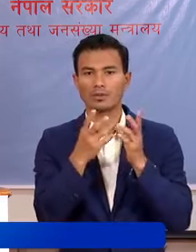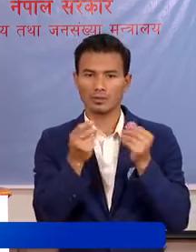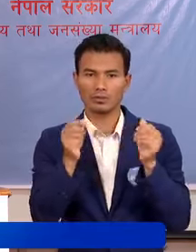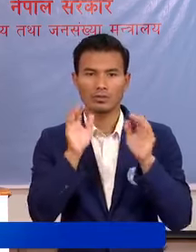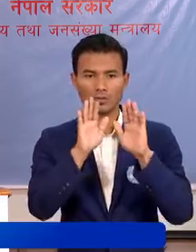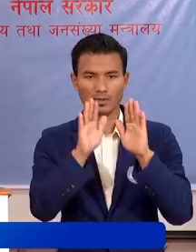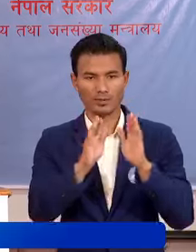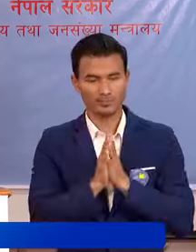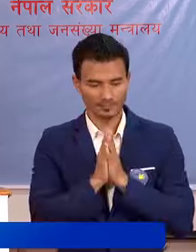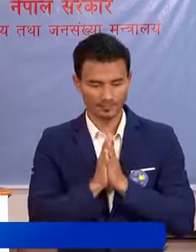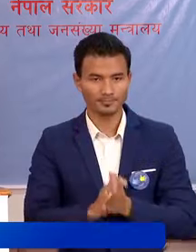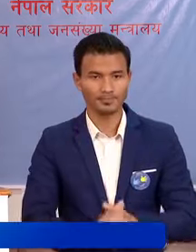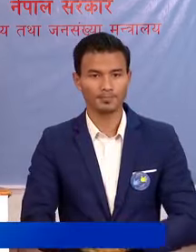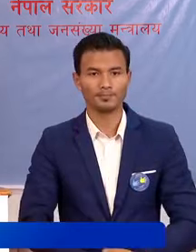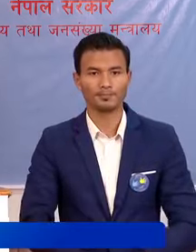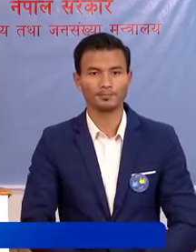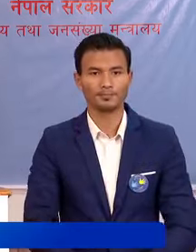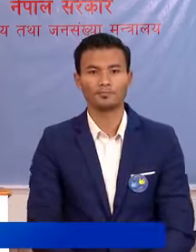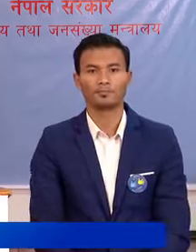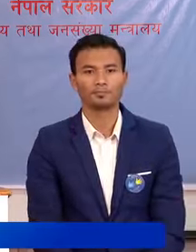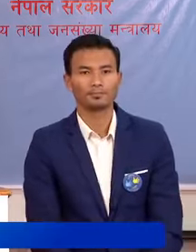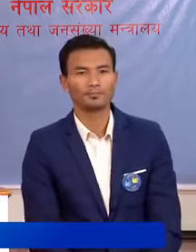प्रक्राइश तेंक यू सुमाट नामस्का